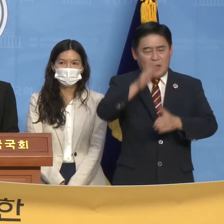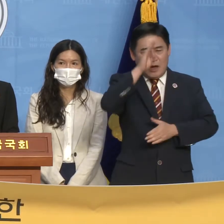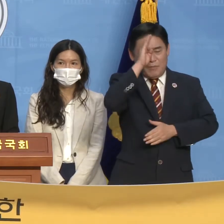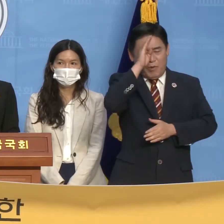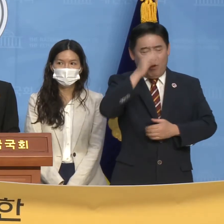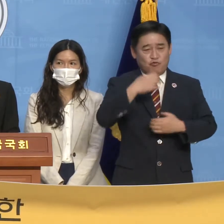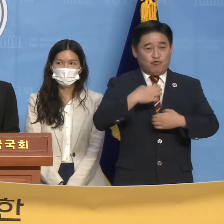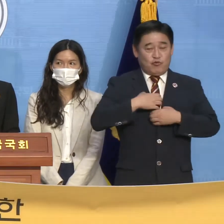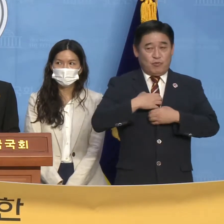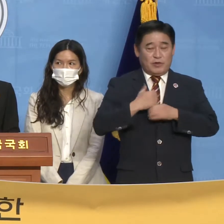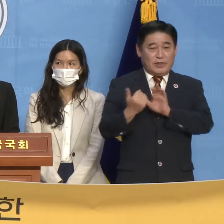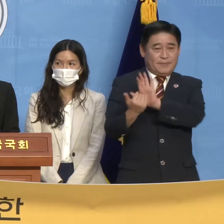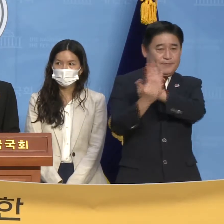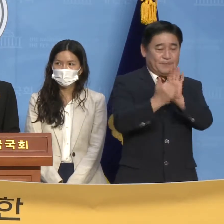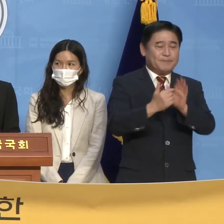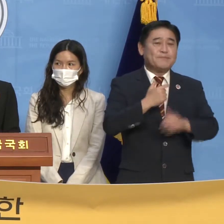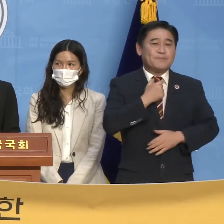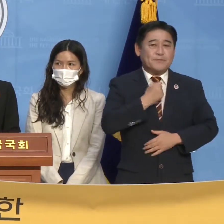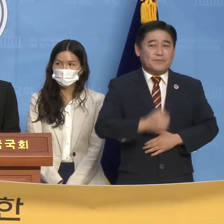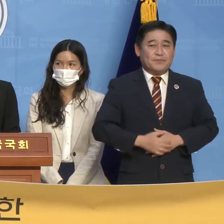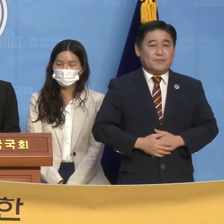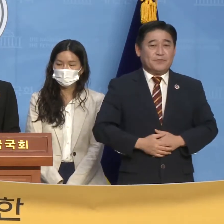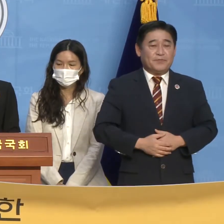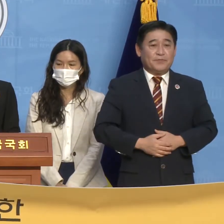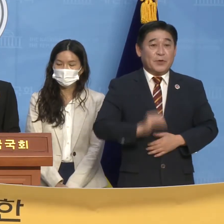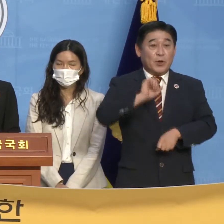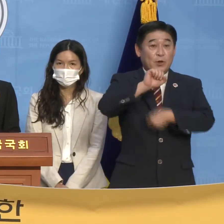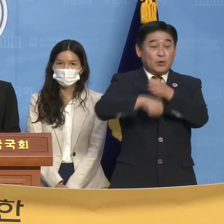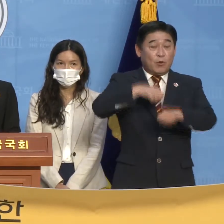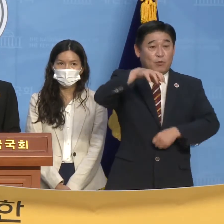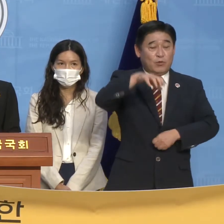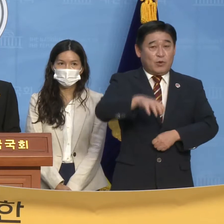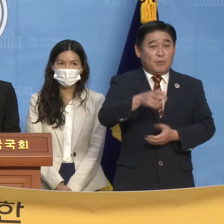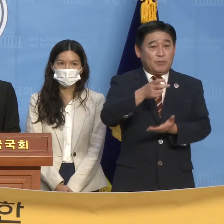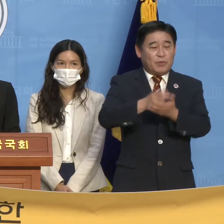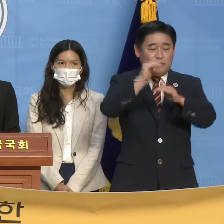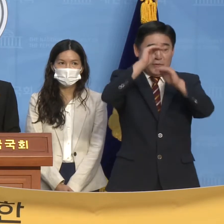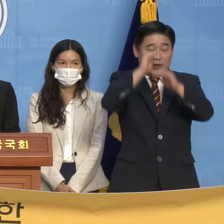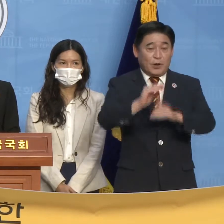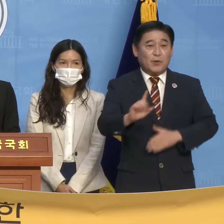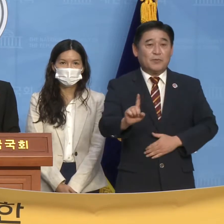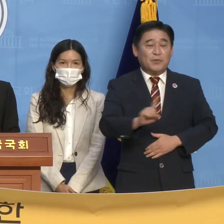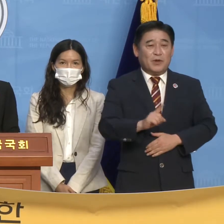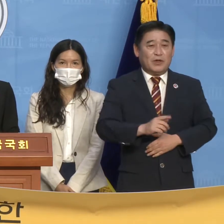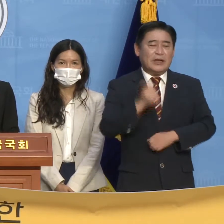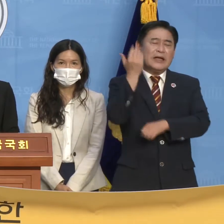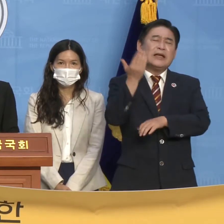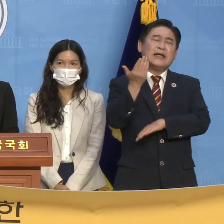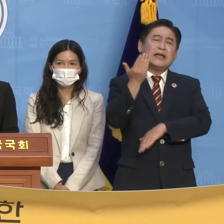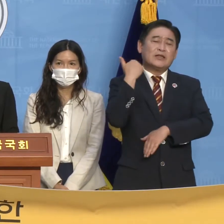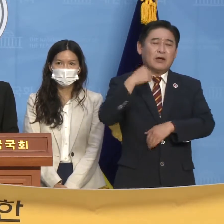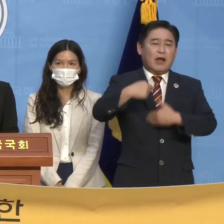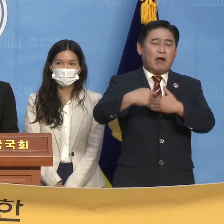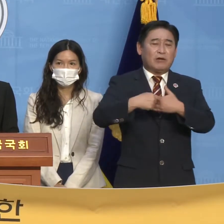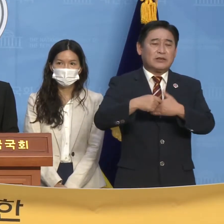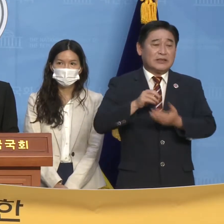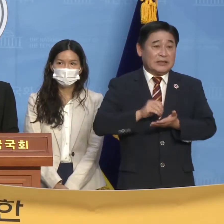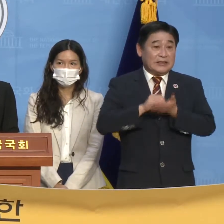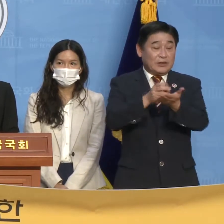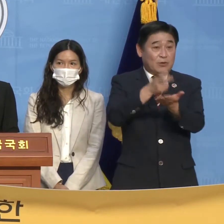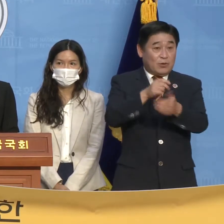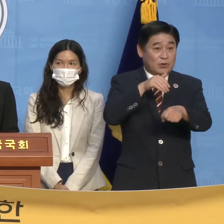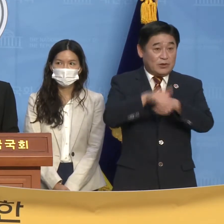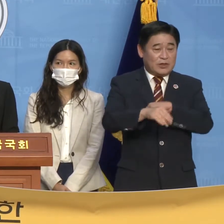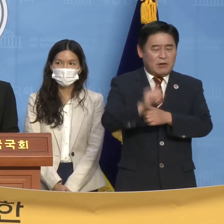발생의 위험을 예방하고자 합니다. 동물원 수족관법 주요 내용으로 기존의 형식적인 등록제를